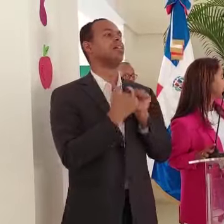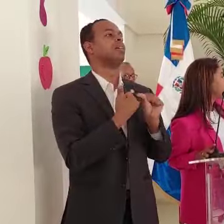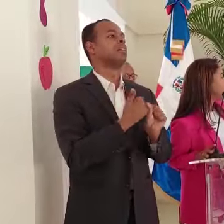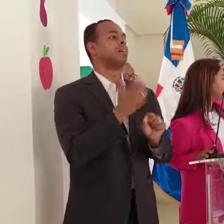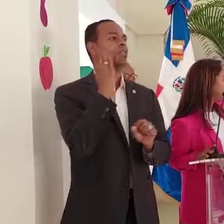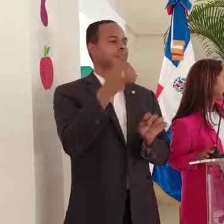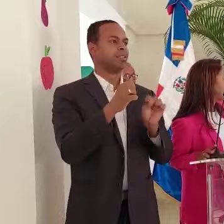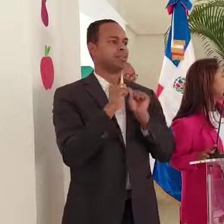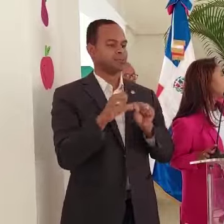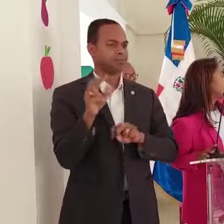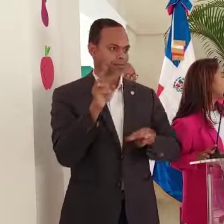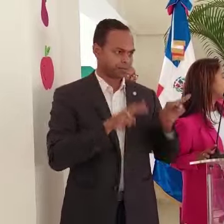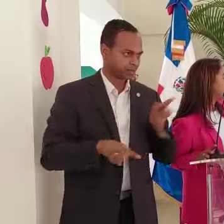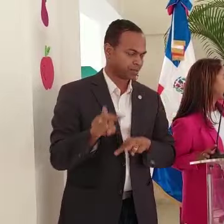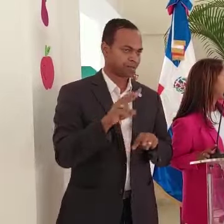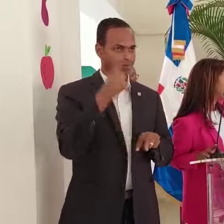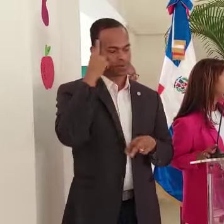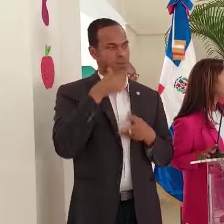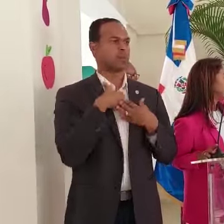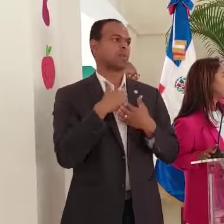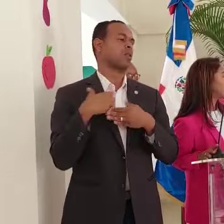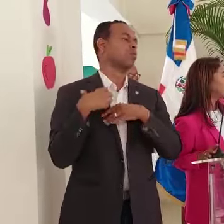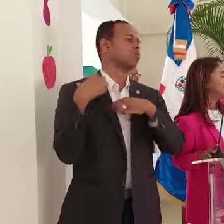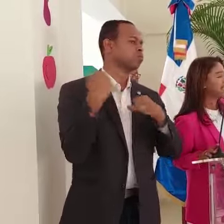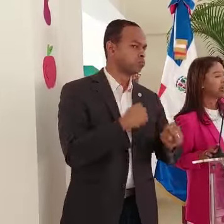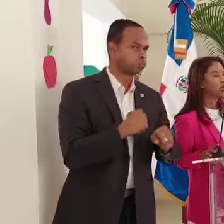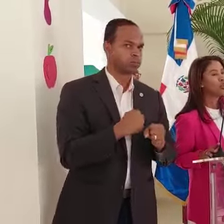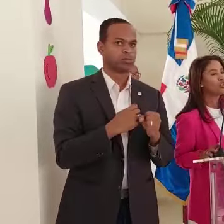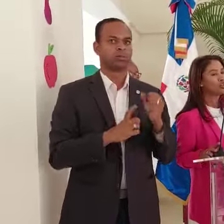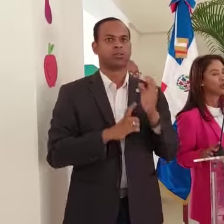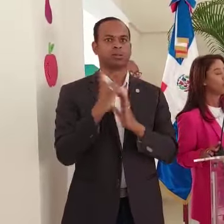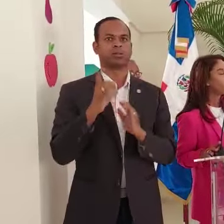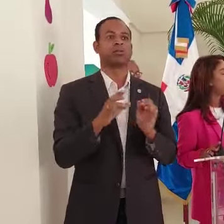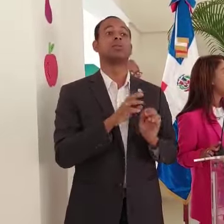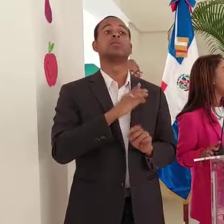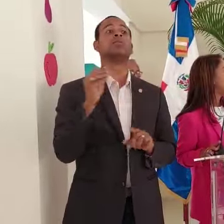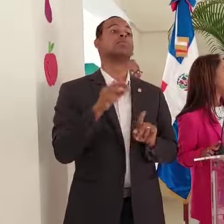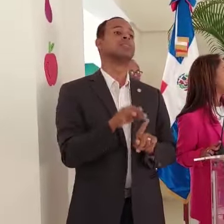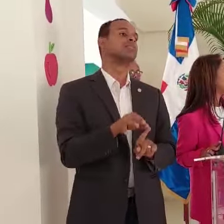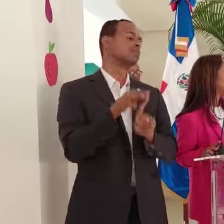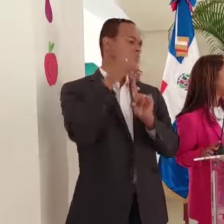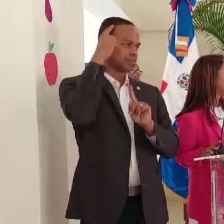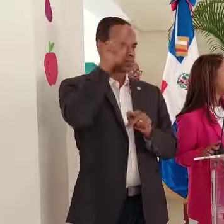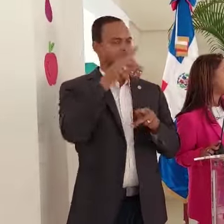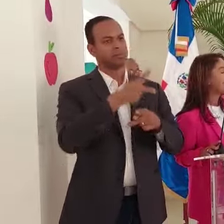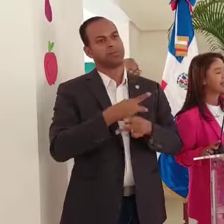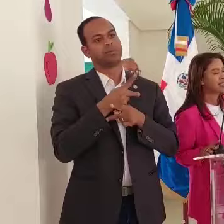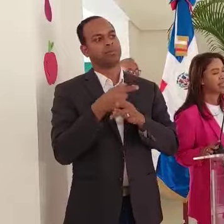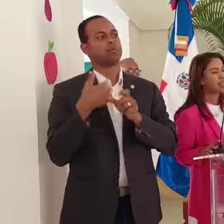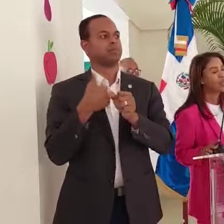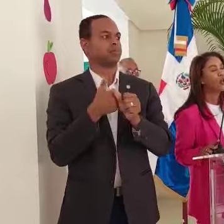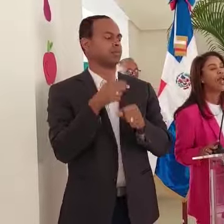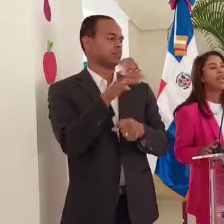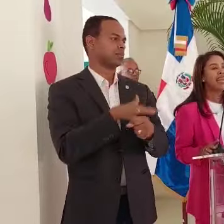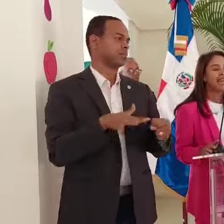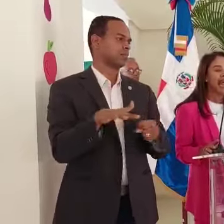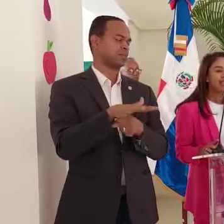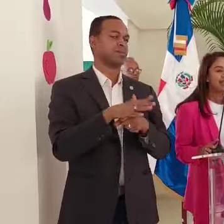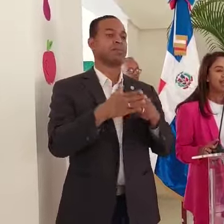ustedes va a seguir velando por el fortalecimiento, por el desarrollo y sobre todo por el cuidado de cada